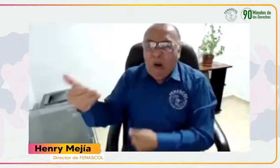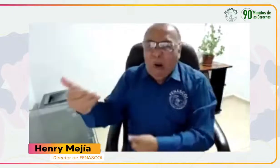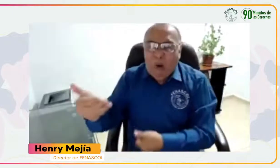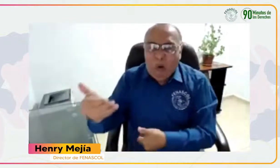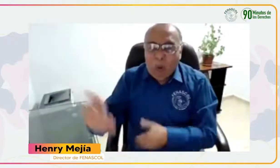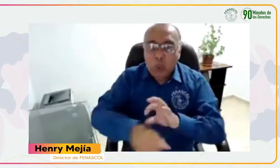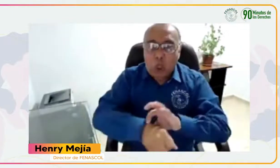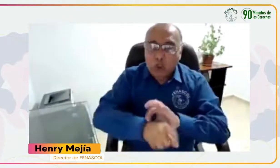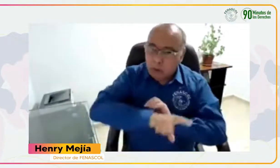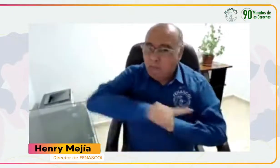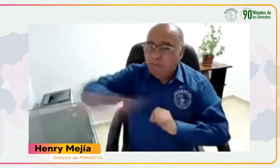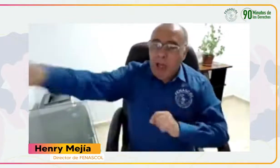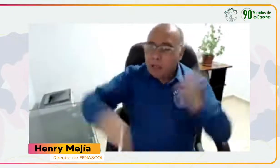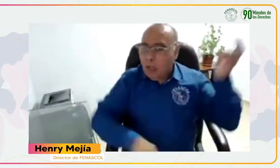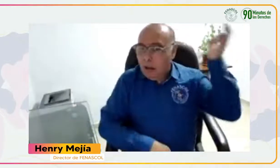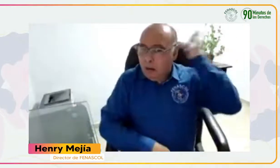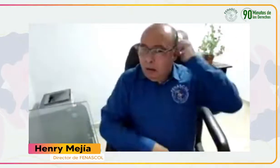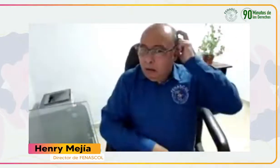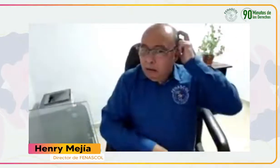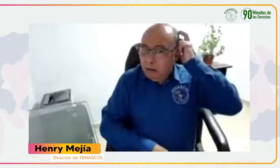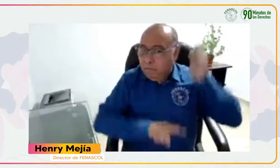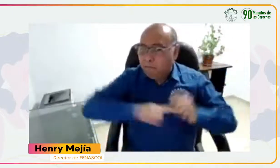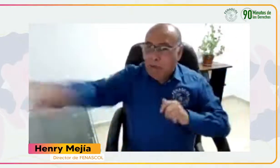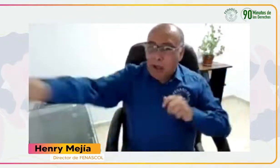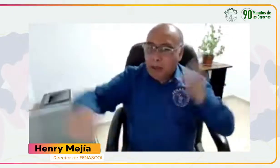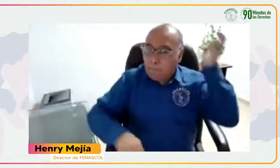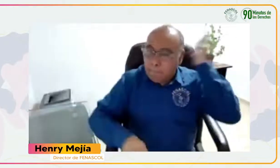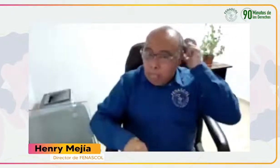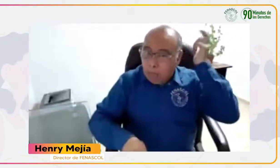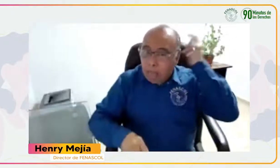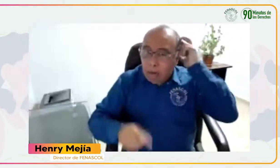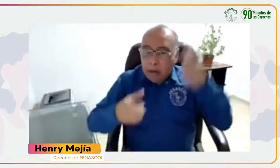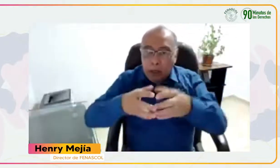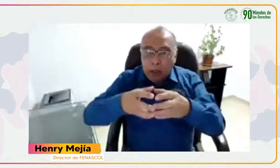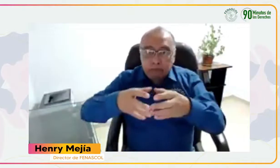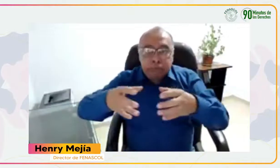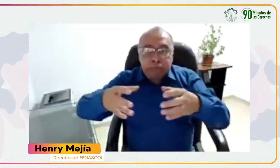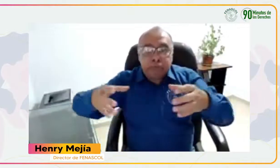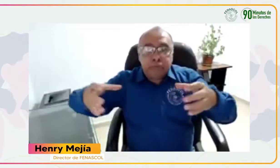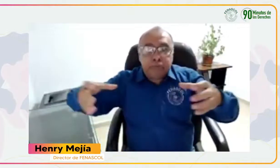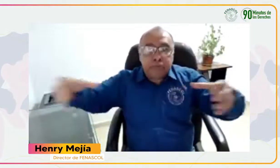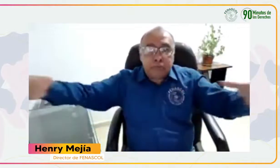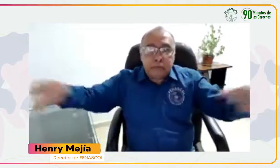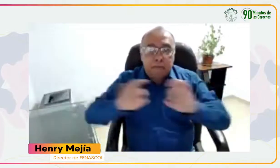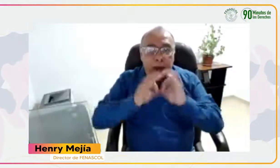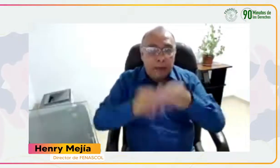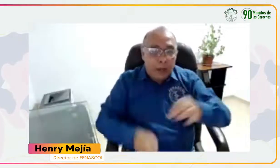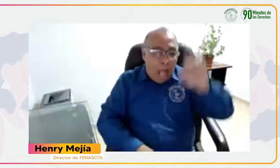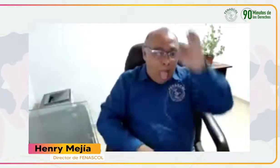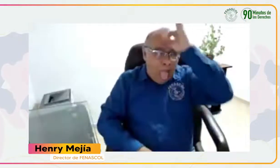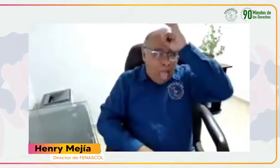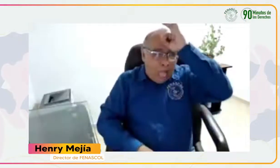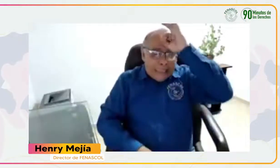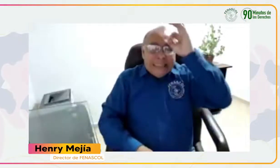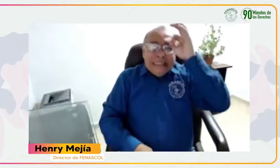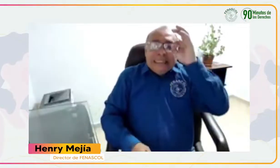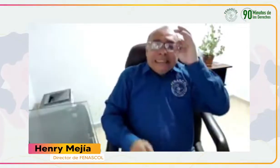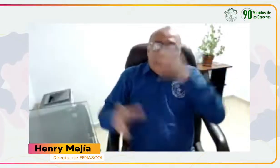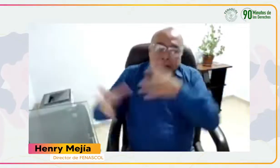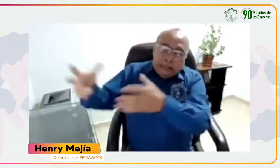familias. Las familias, cuando tienen un hijo sordo, van al médico y el, digamos